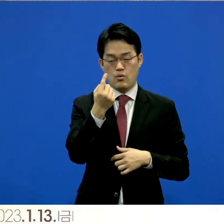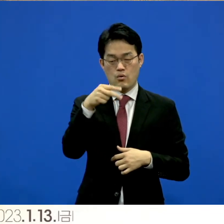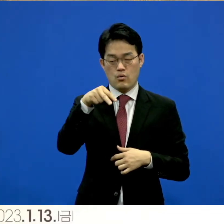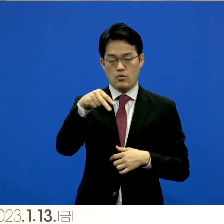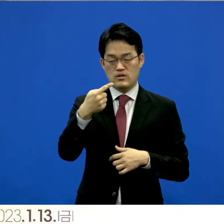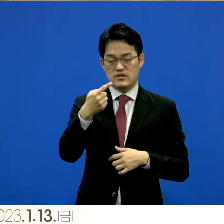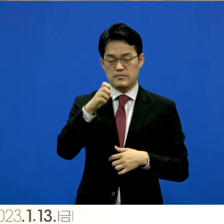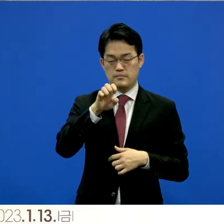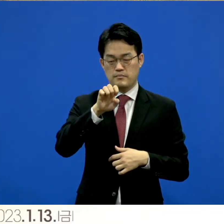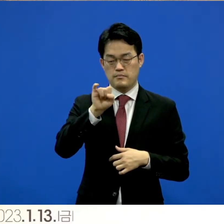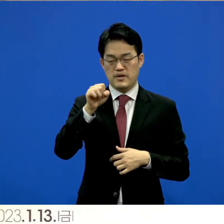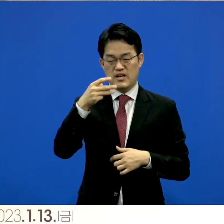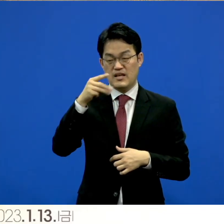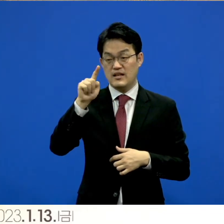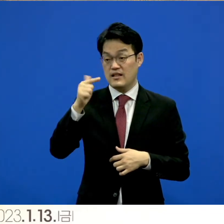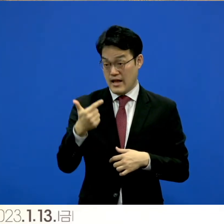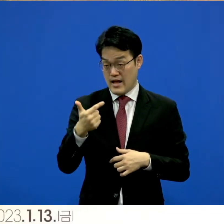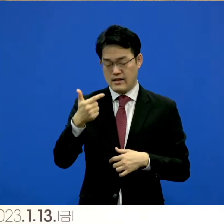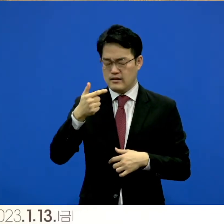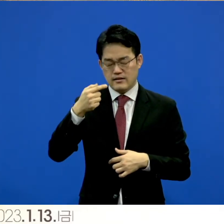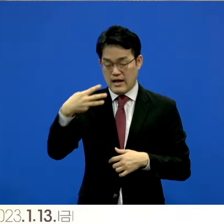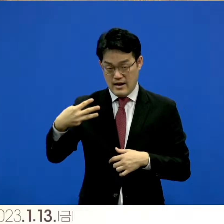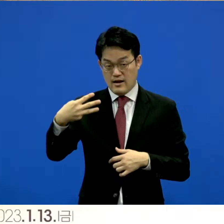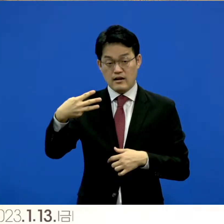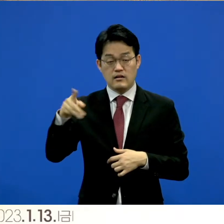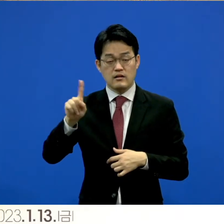어마어마한 회복을 일으키는,